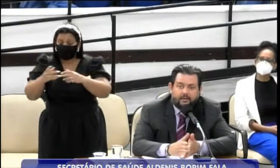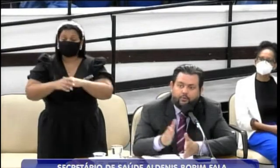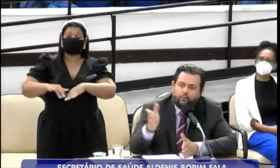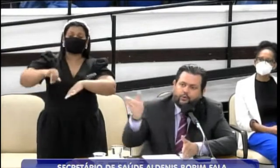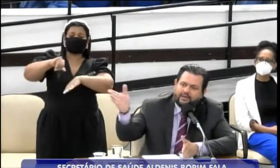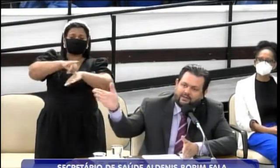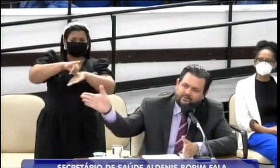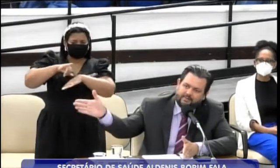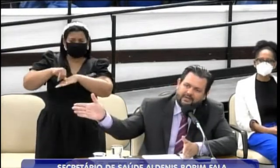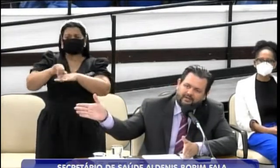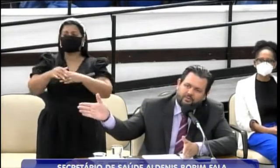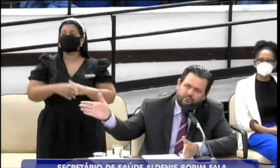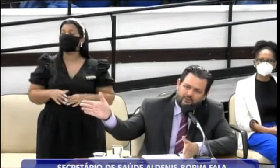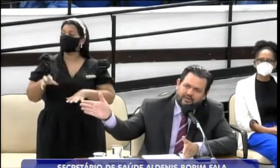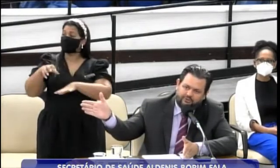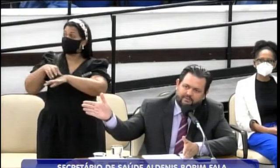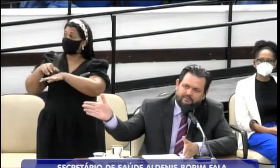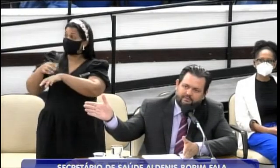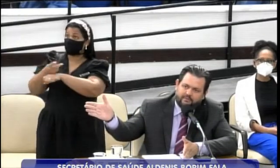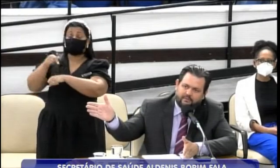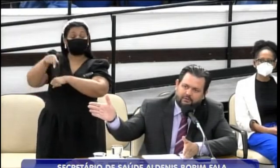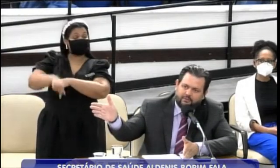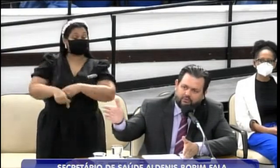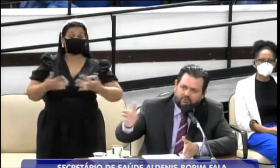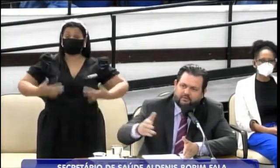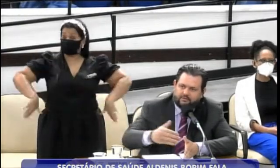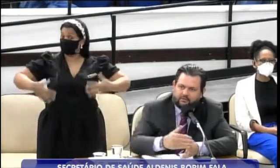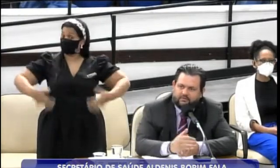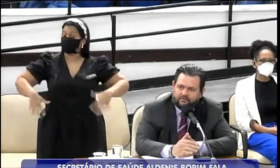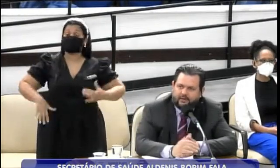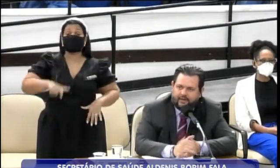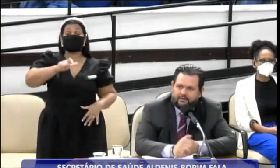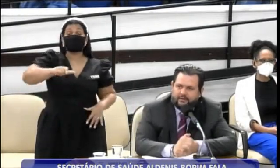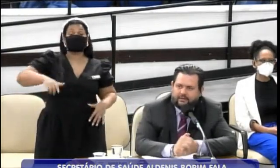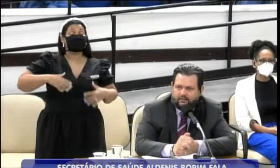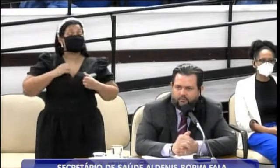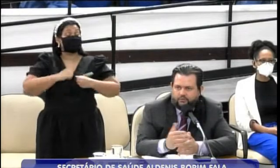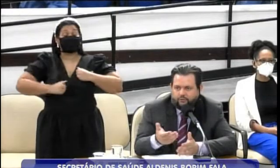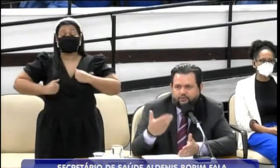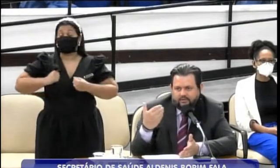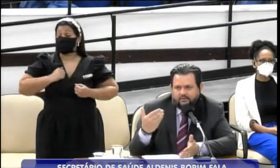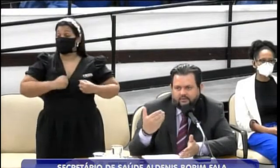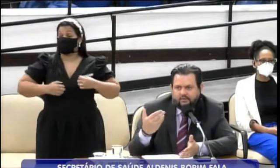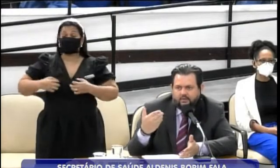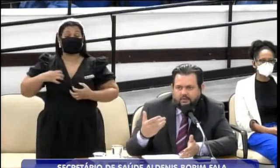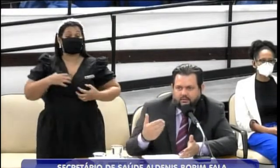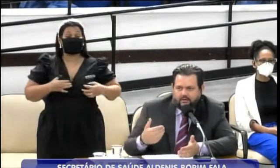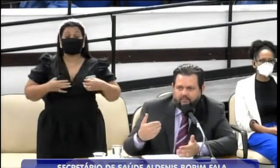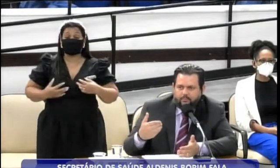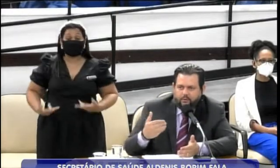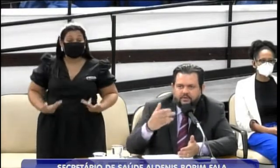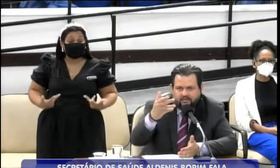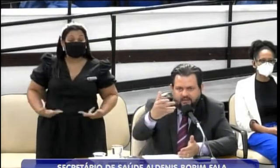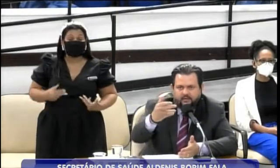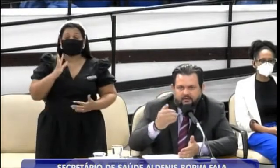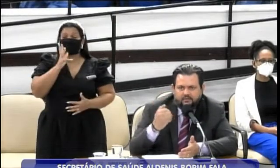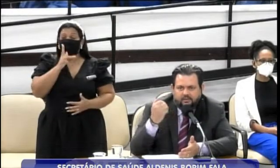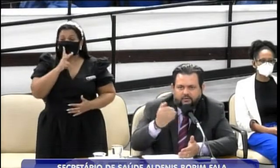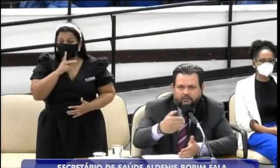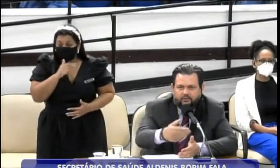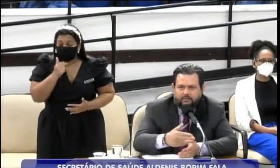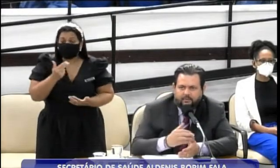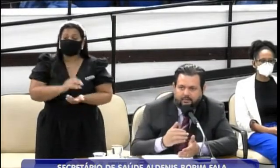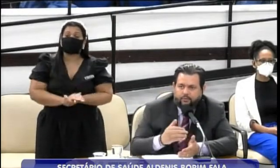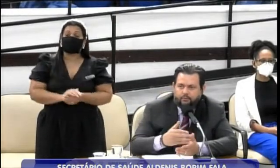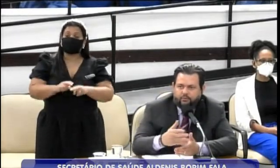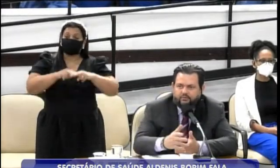unidades, e a procura aqui nos gabinetes são muito grande. Pessoas desesperadas, né, que com cirurgias estavam um pouco atrasadas, né,